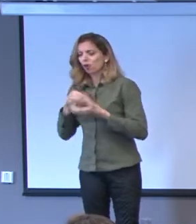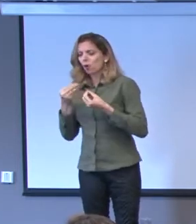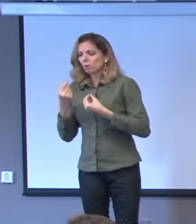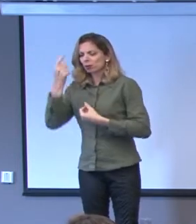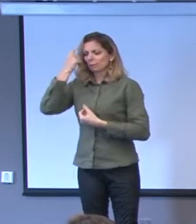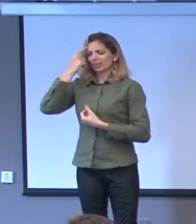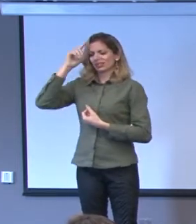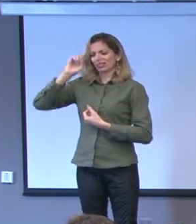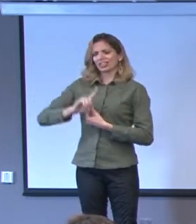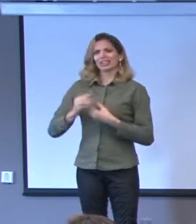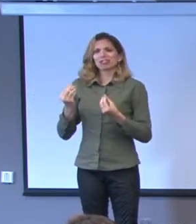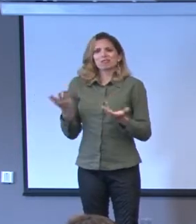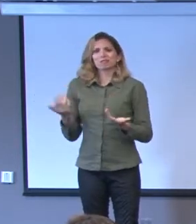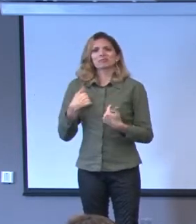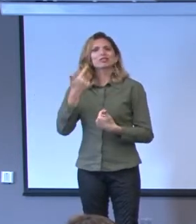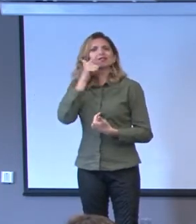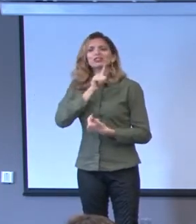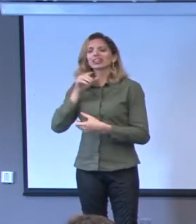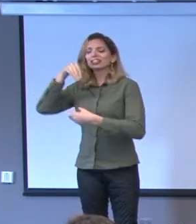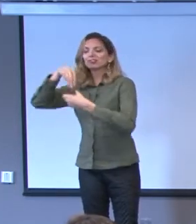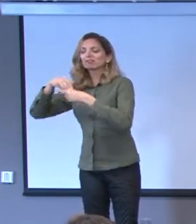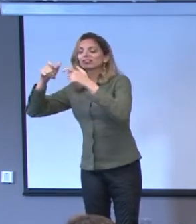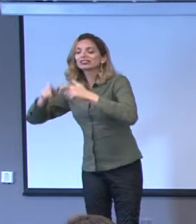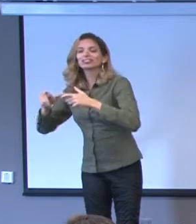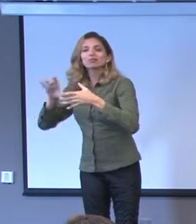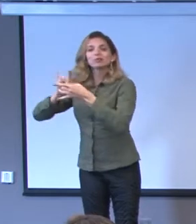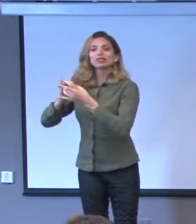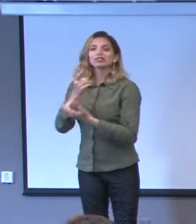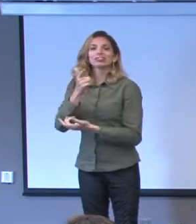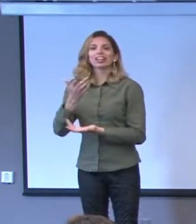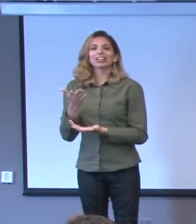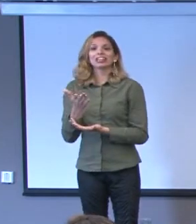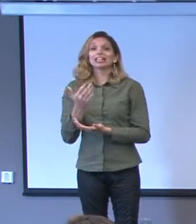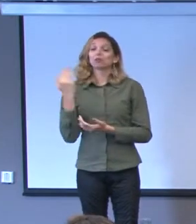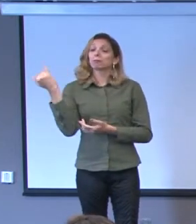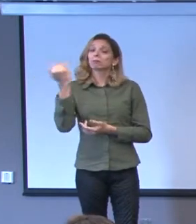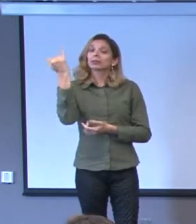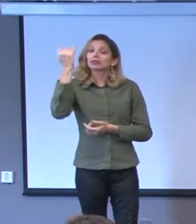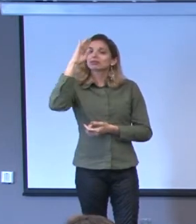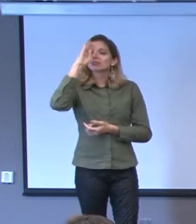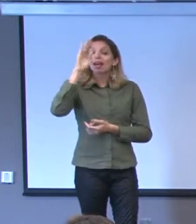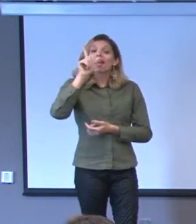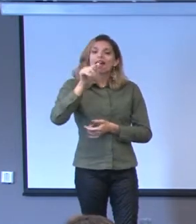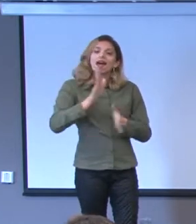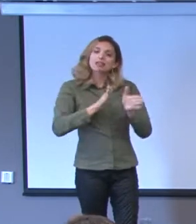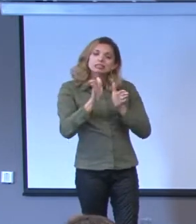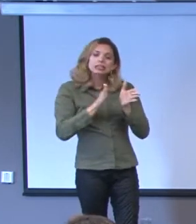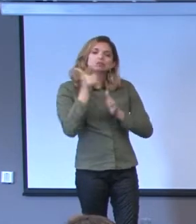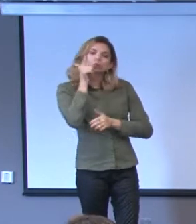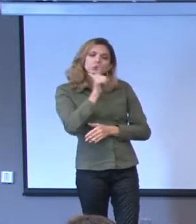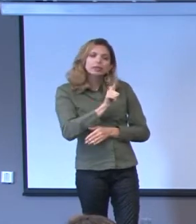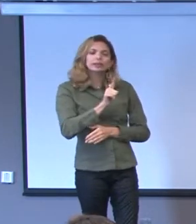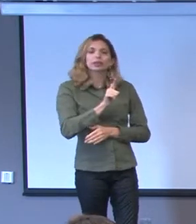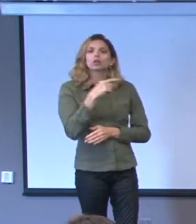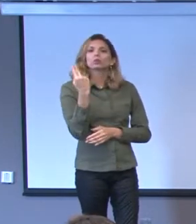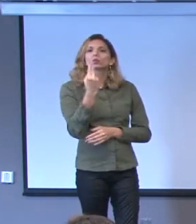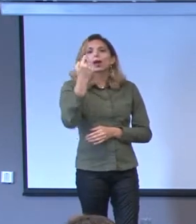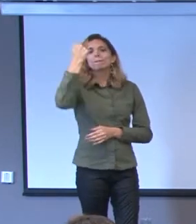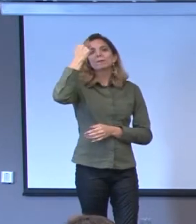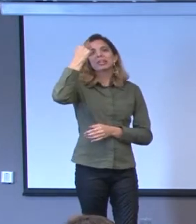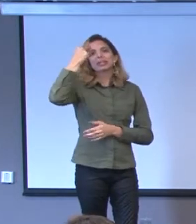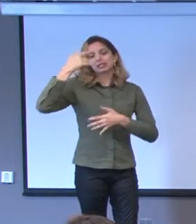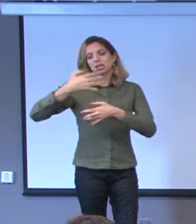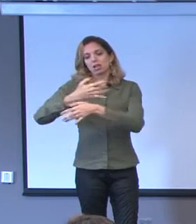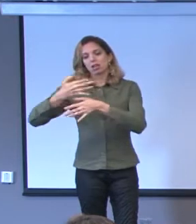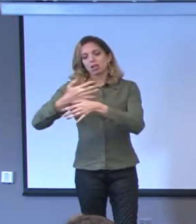muito complicado a gente falar em direito. Então, a questão do acesso é uma prerrogativa essencial. Então, também não tem como a gente pensar em mobilidade urbana